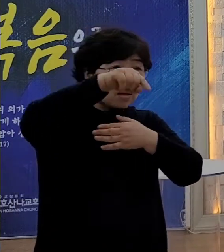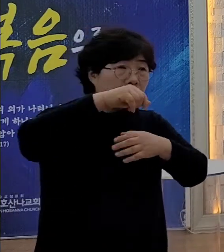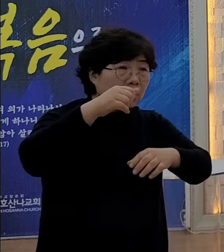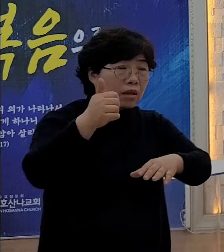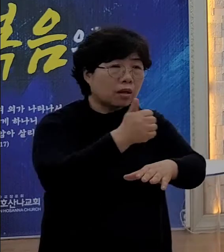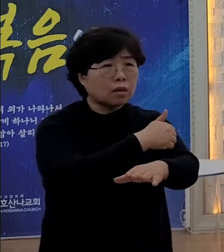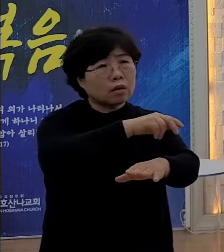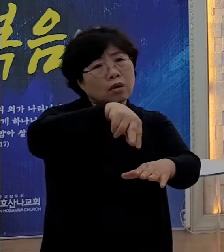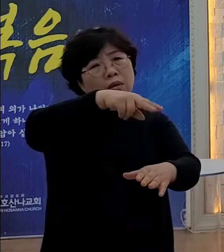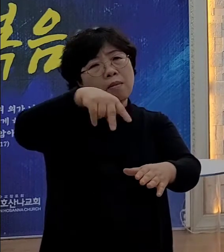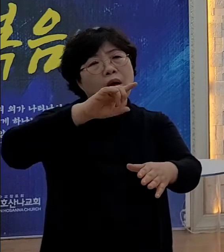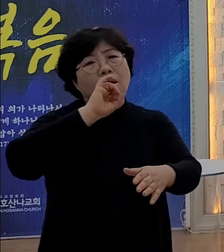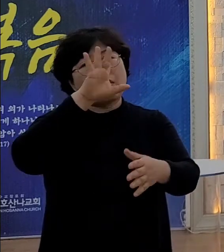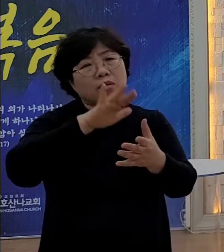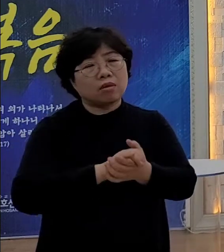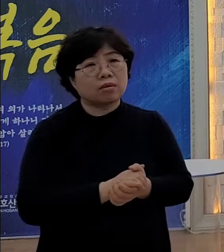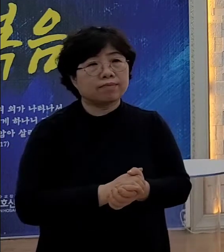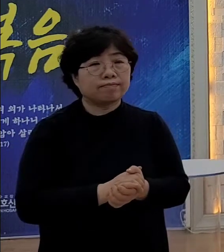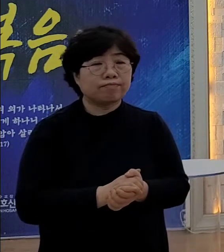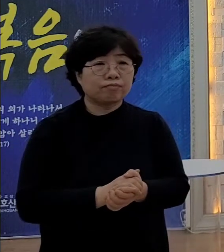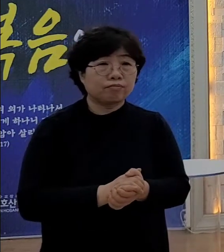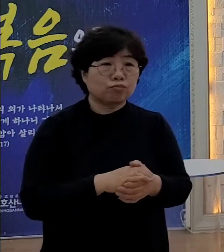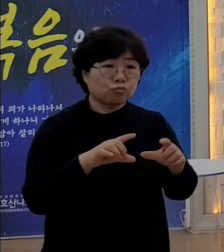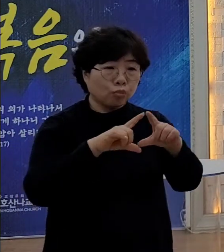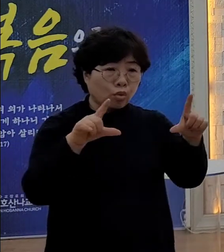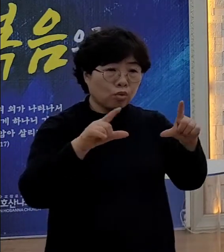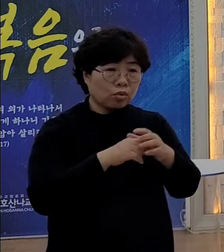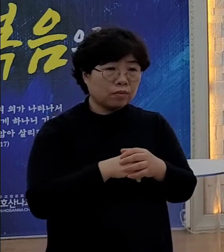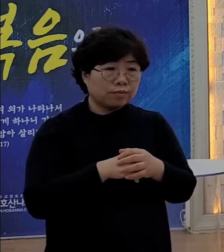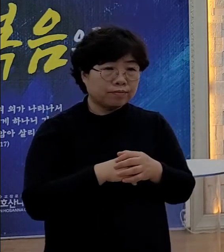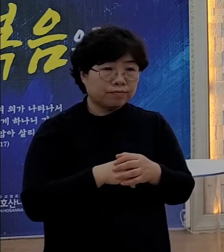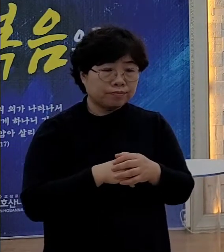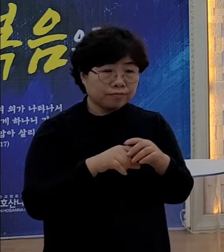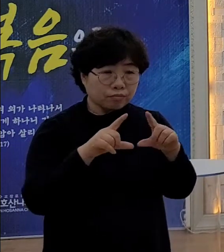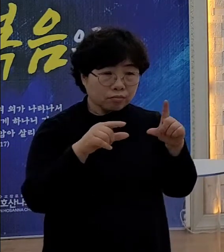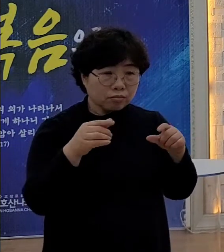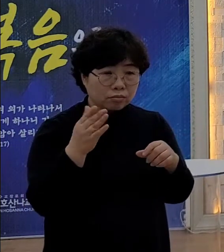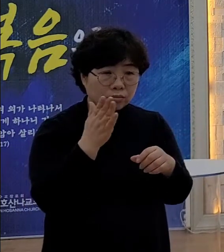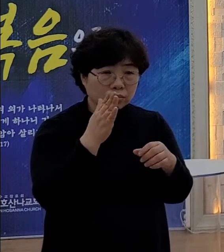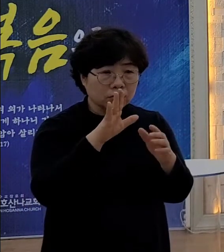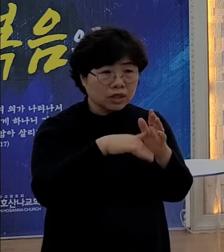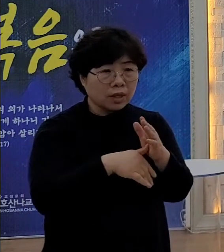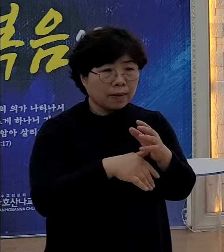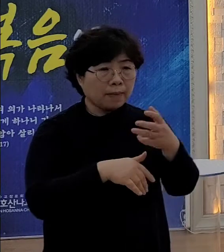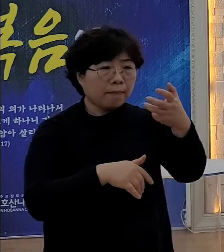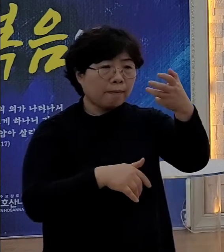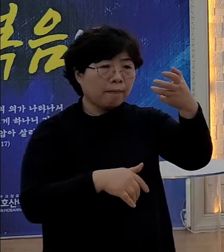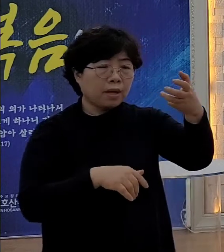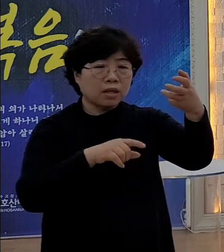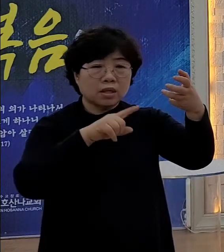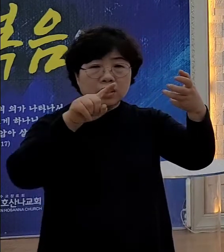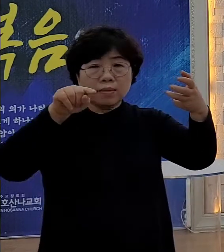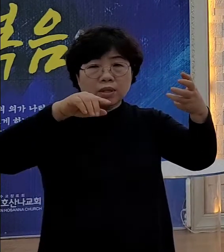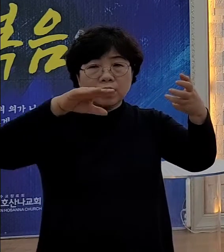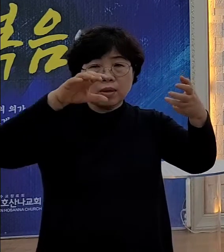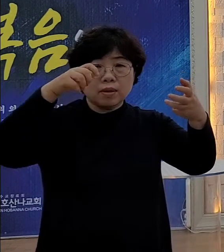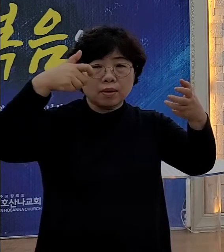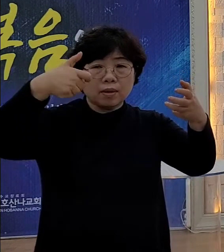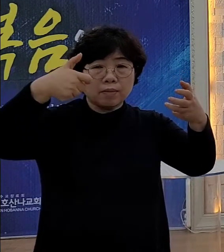안 됩니다. 보통 우리가 아무리 나빠도 이 경상도 지방은 한 80에서 150 사이입니다.